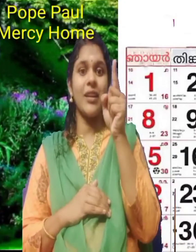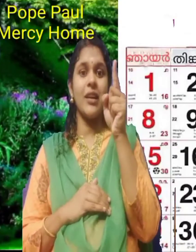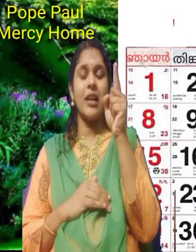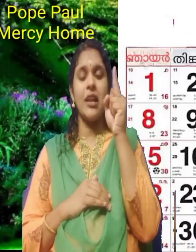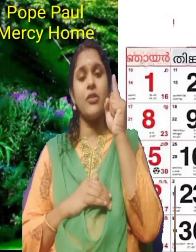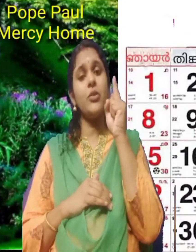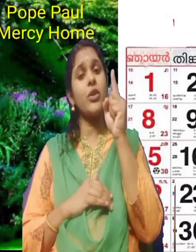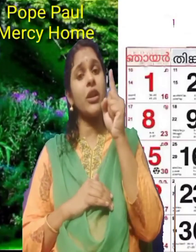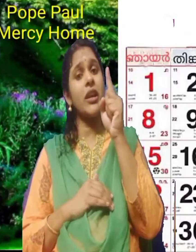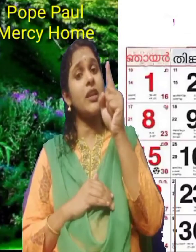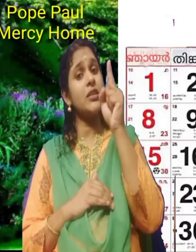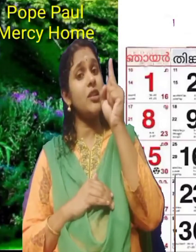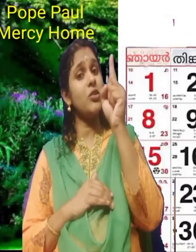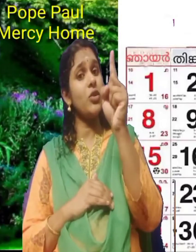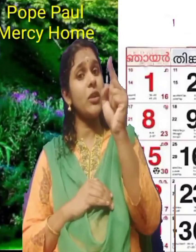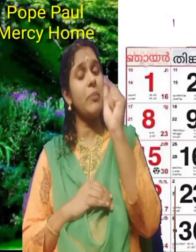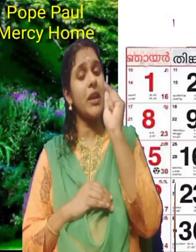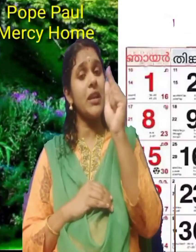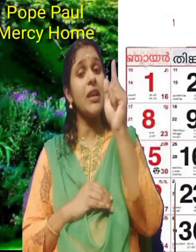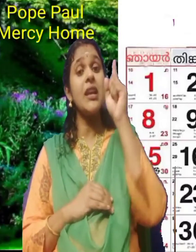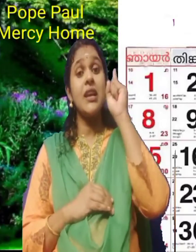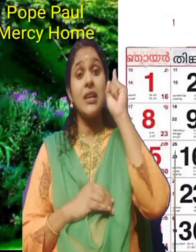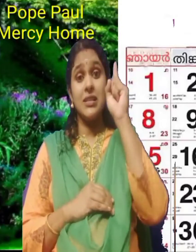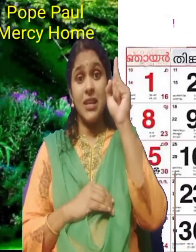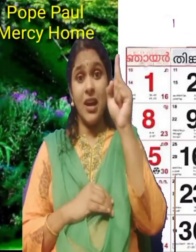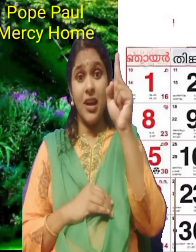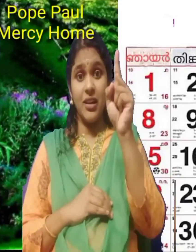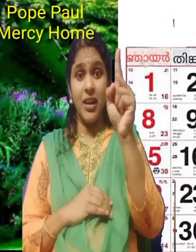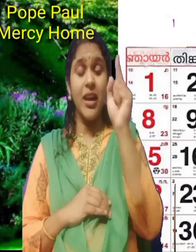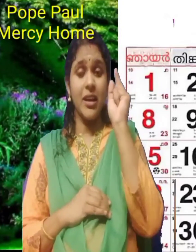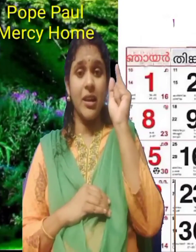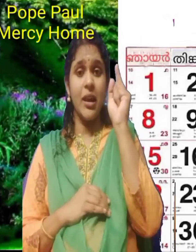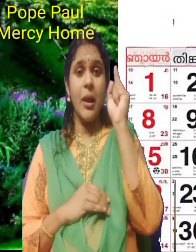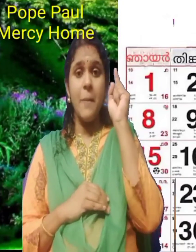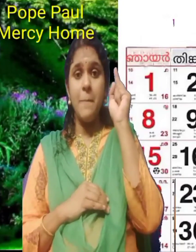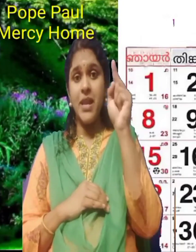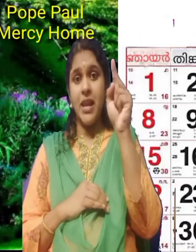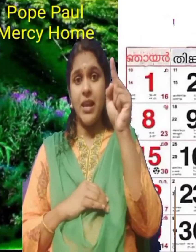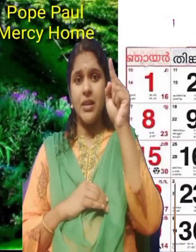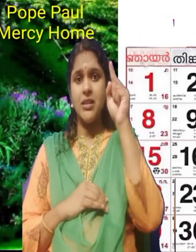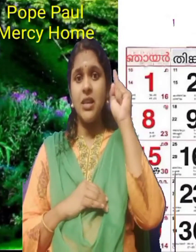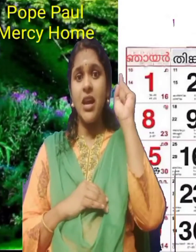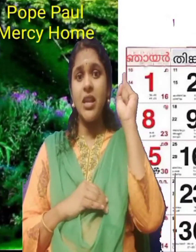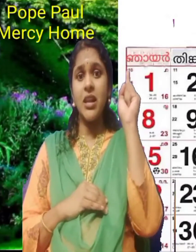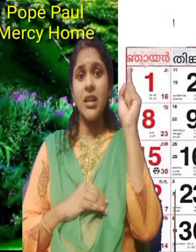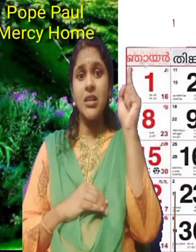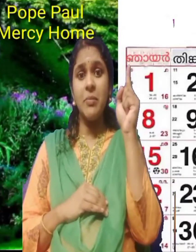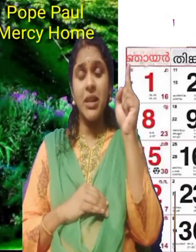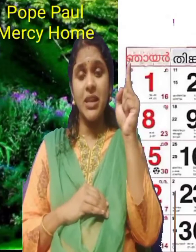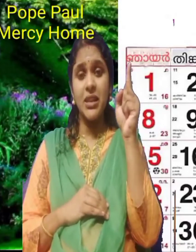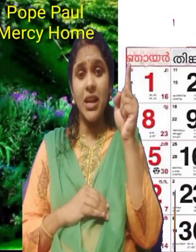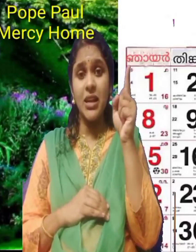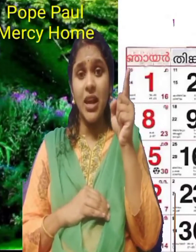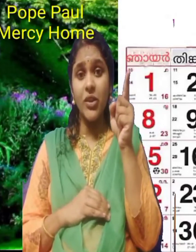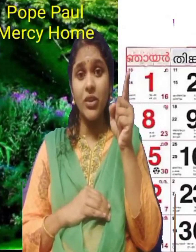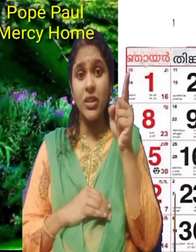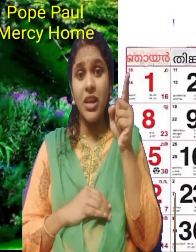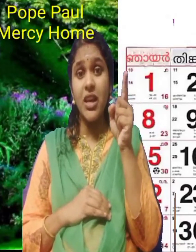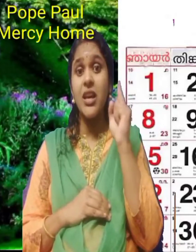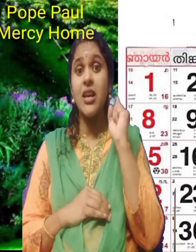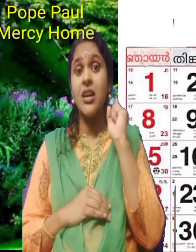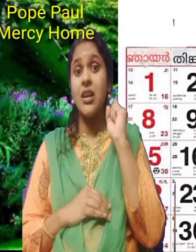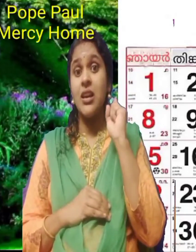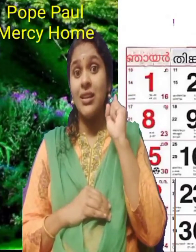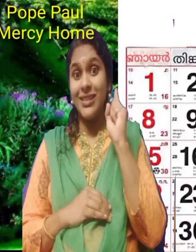ഞായർ. എല്ലാവരും ഉറക്കെ അതിൽ നോക്കി പറയും, ഞായർ. പിന്നെ ഞായർ കഴിഞ്ഞ പിന്നെന്താണ്